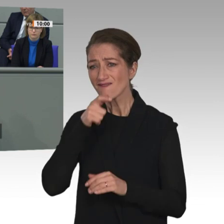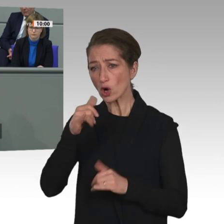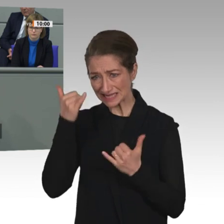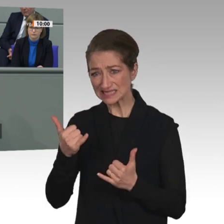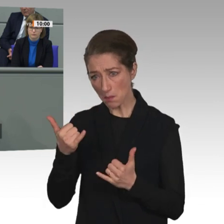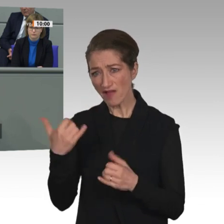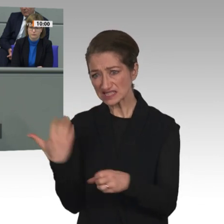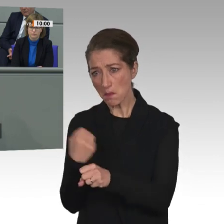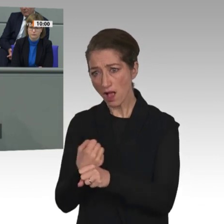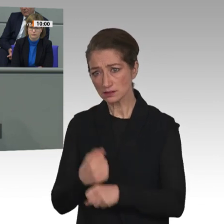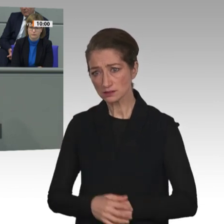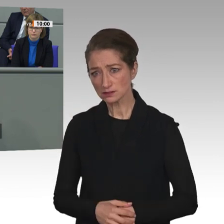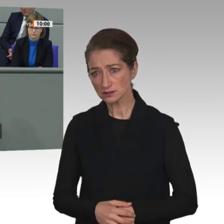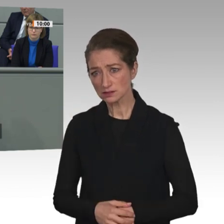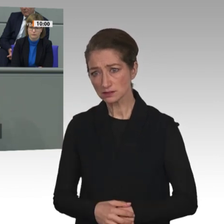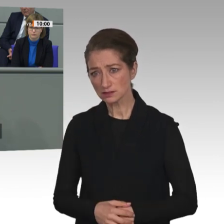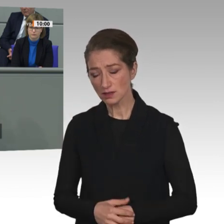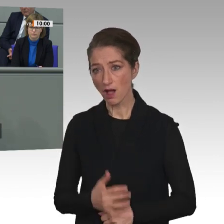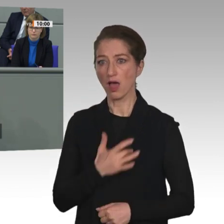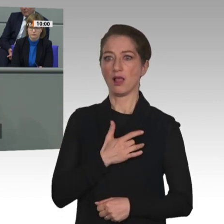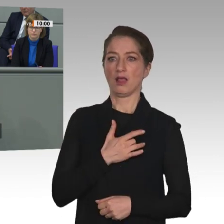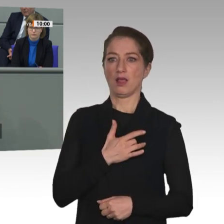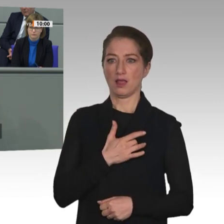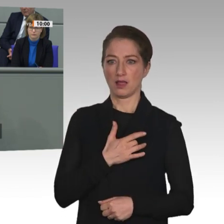auch politische Taten und Maßnahmen?